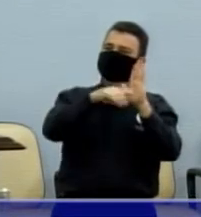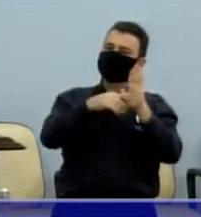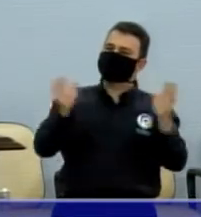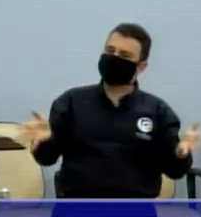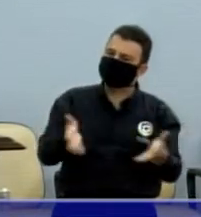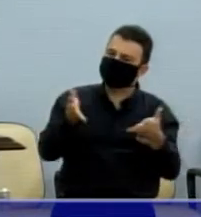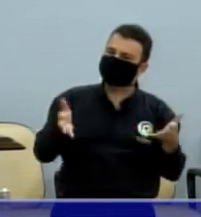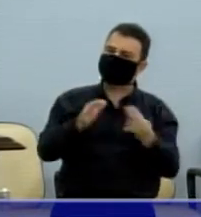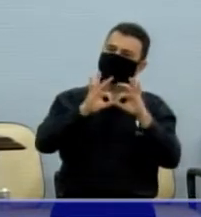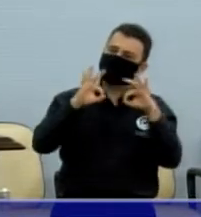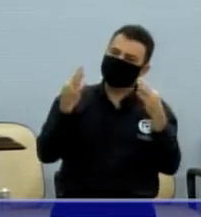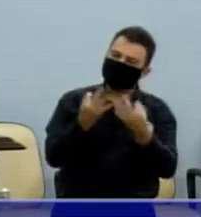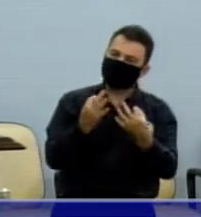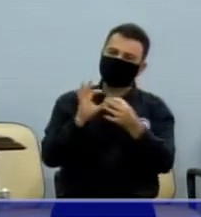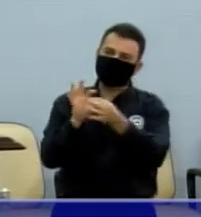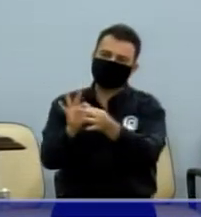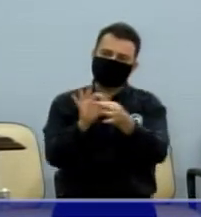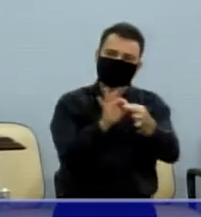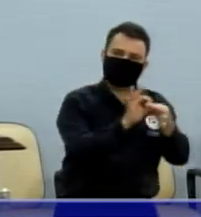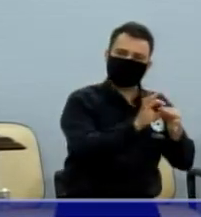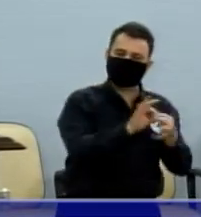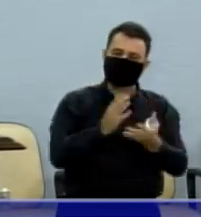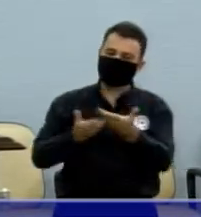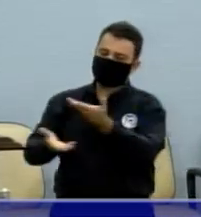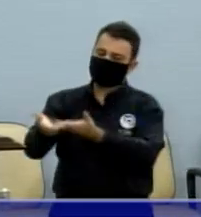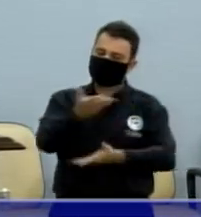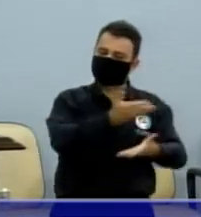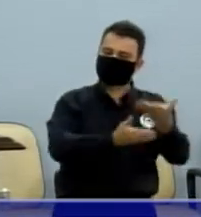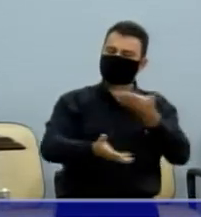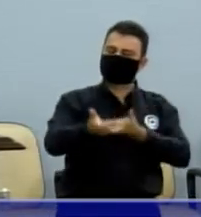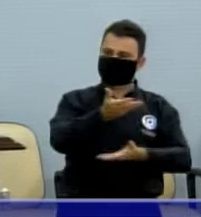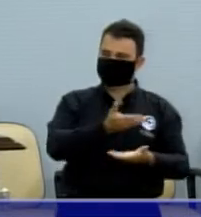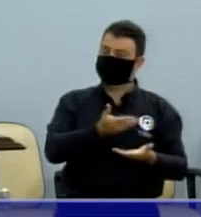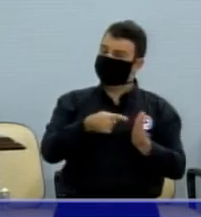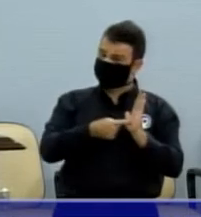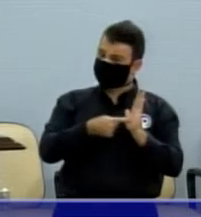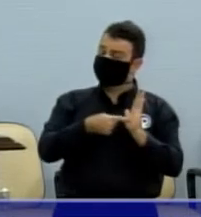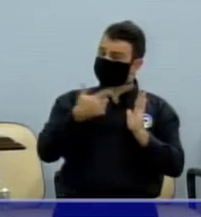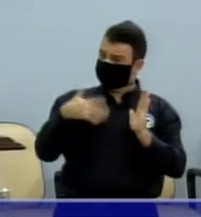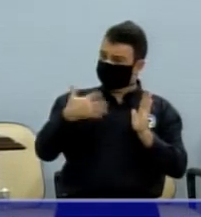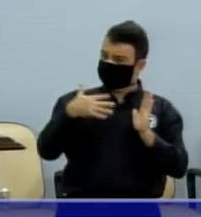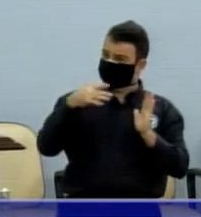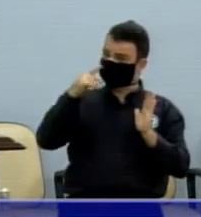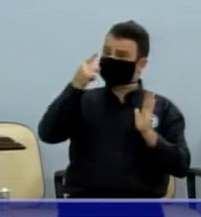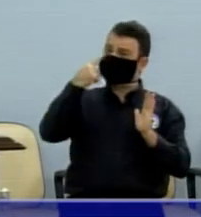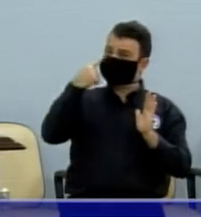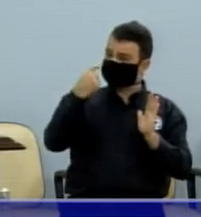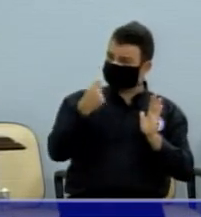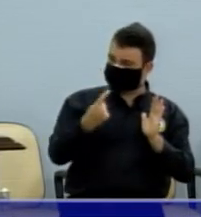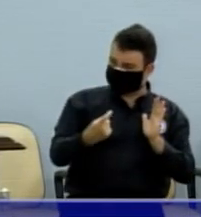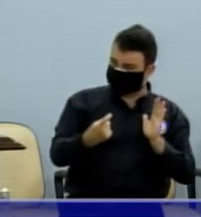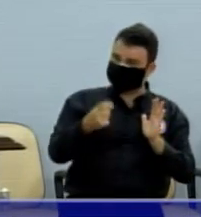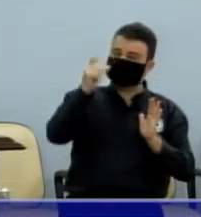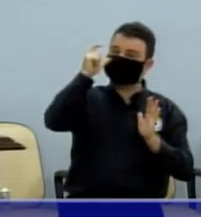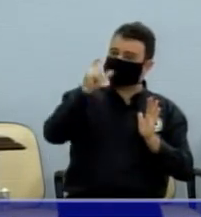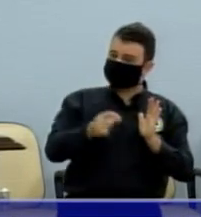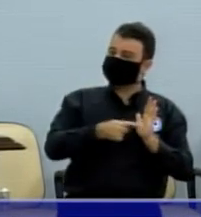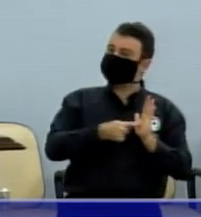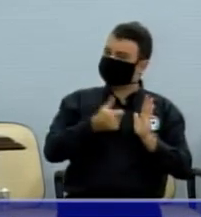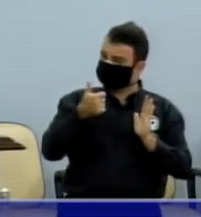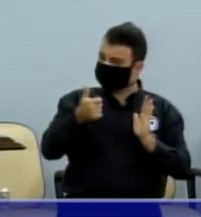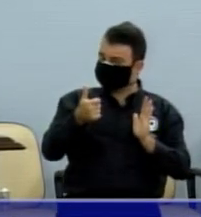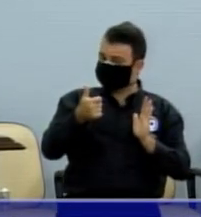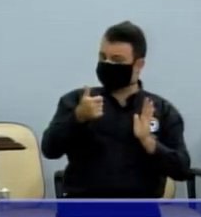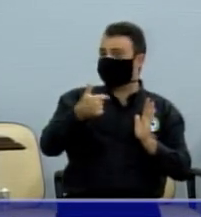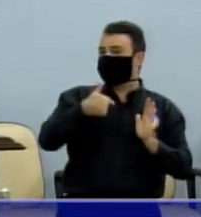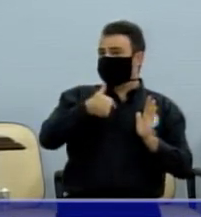familiares e garantia da convivência familiar e comunitária. Então, um projeto interessante, vai ao encontro de tudo aquilo que a gente pensa,